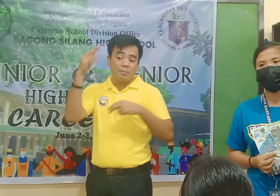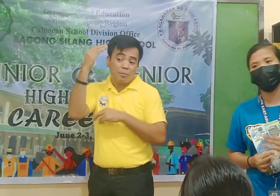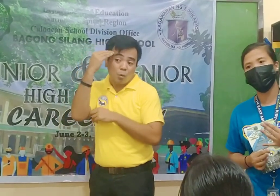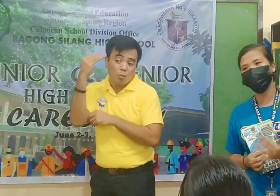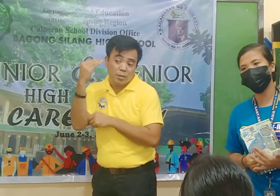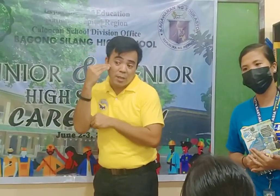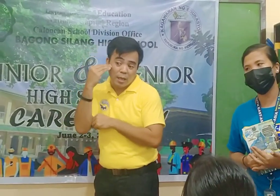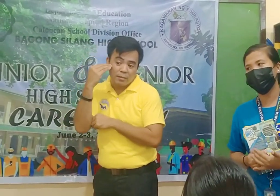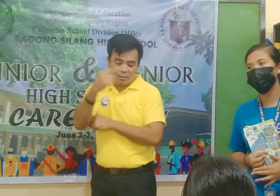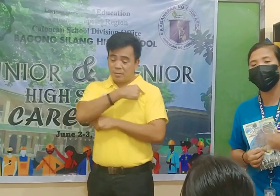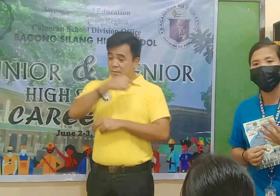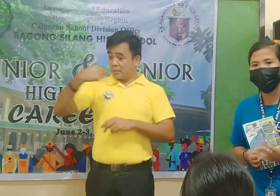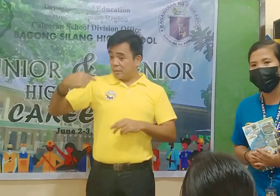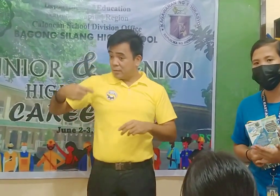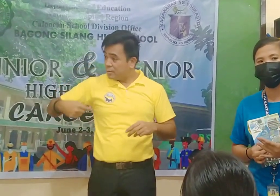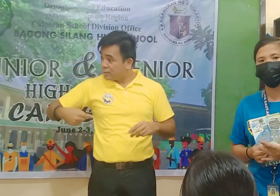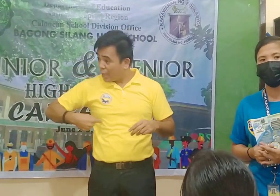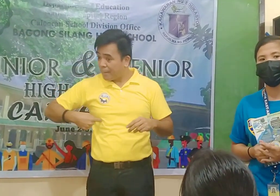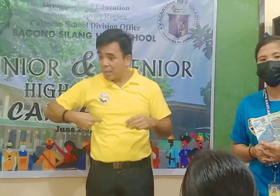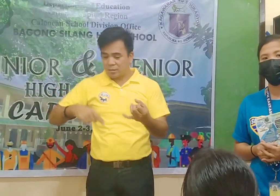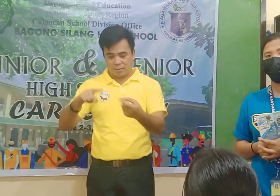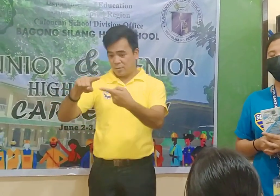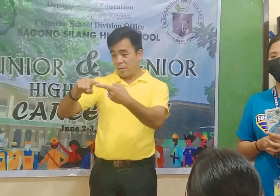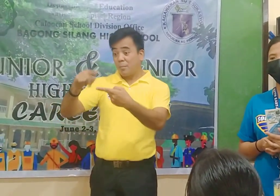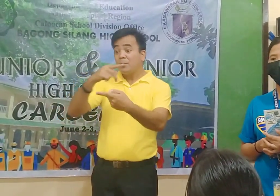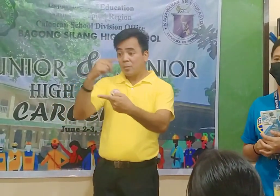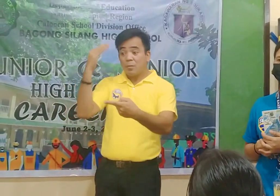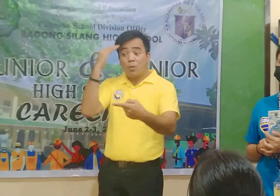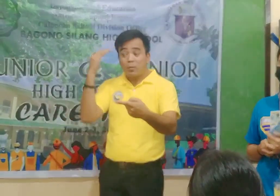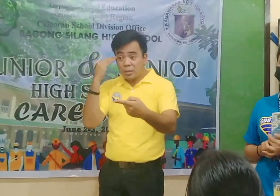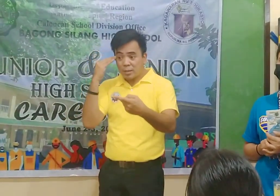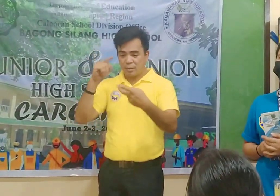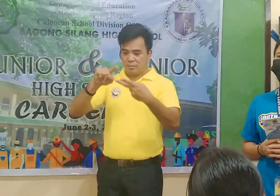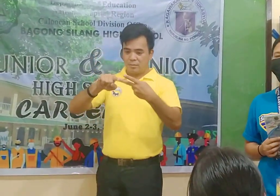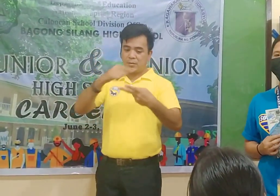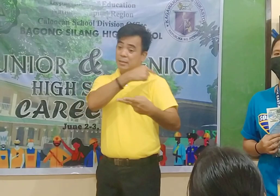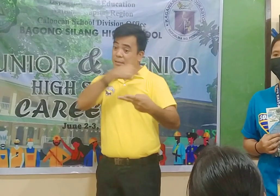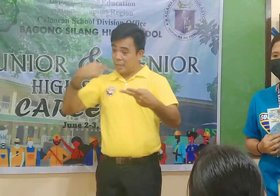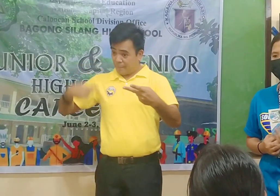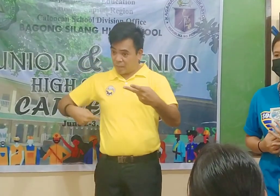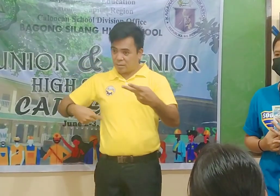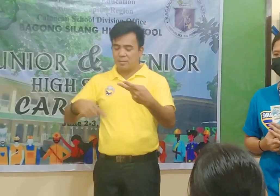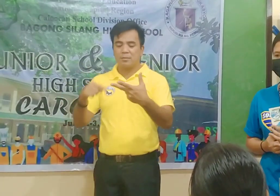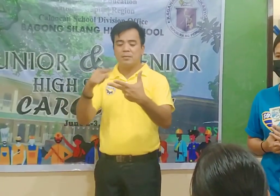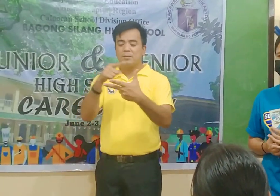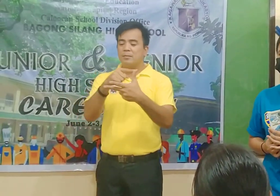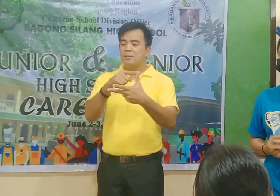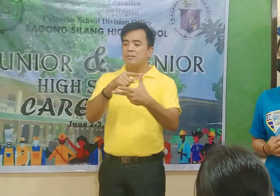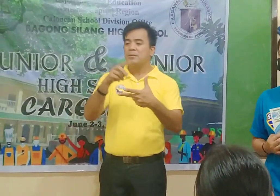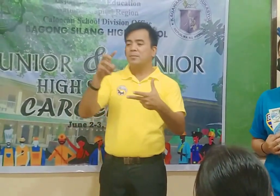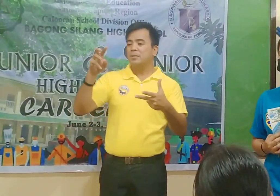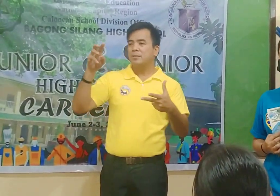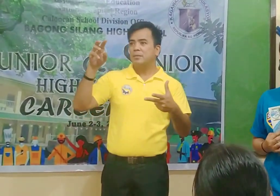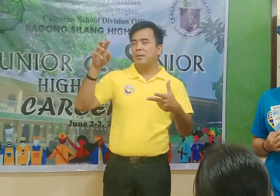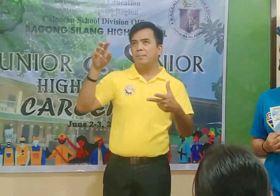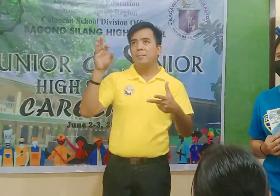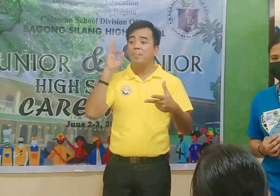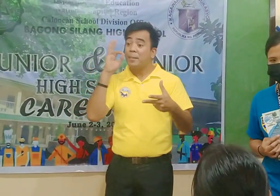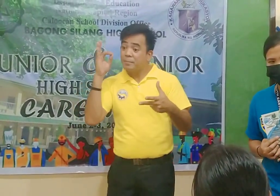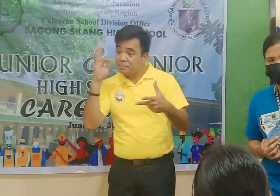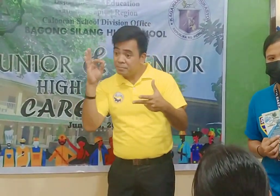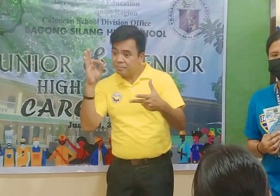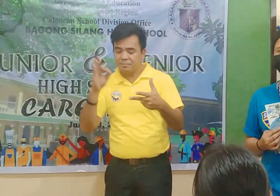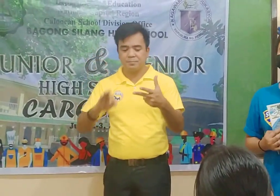po yun, magagamit po nila or pag-aaralan po nila sa loob ng 2 taon. So sa grade 11 po nila, 2